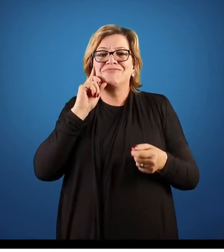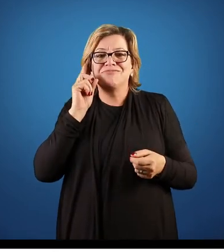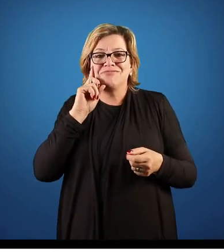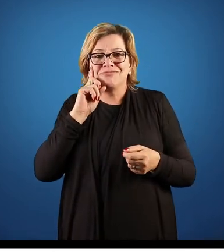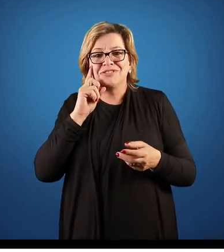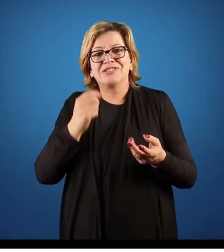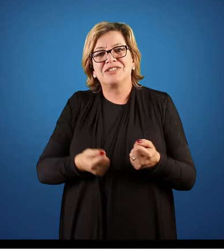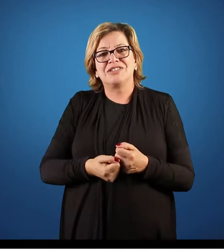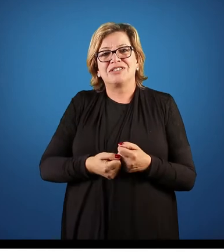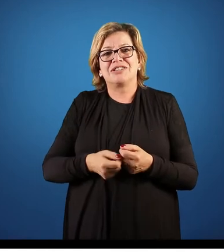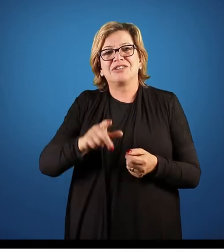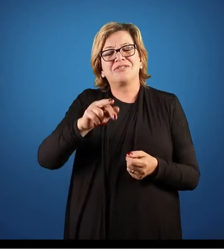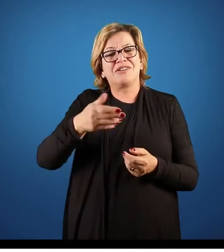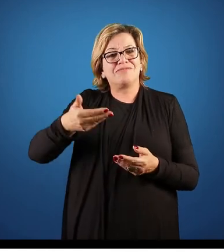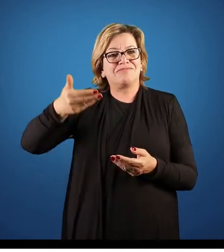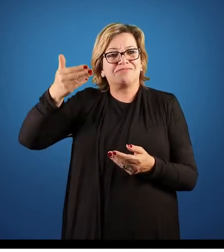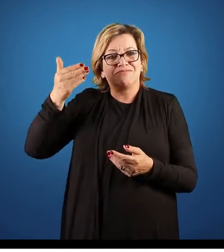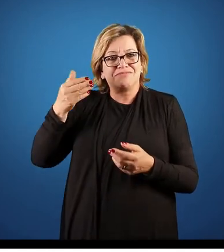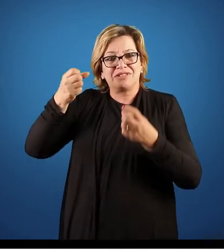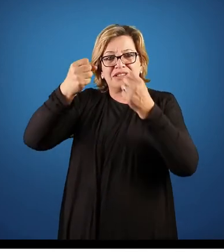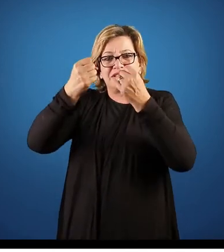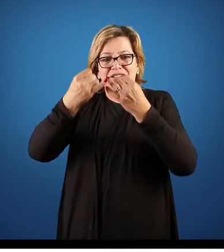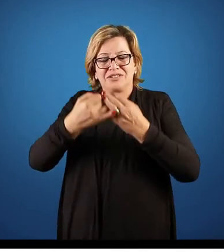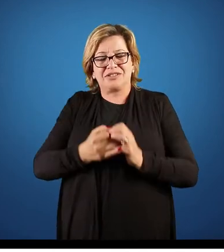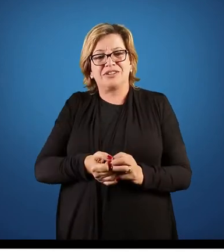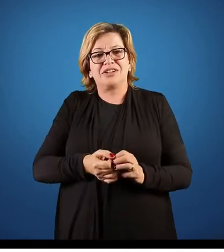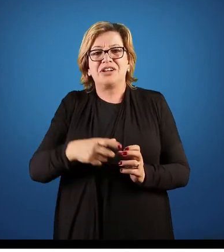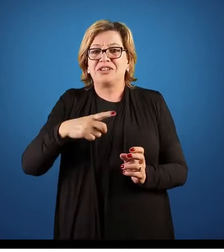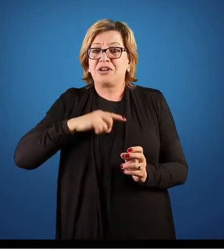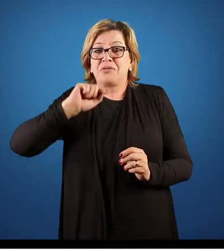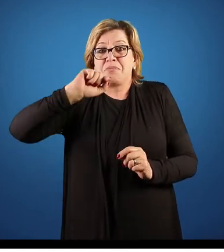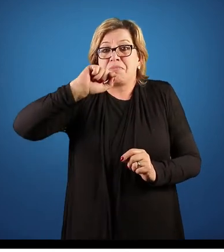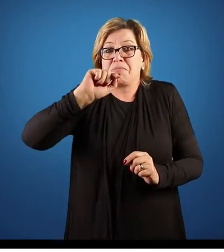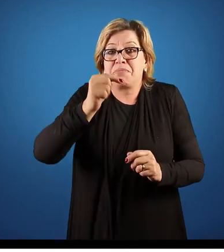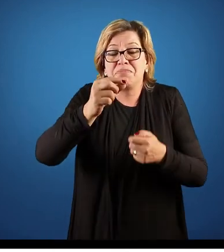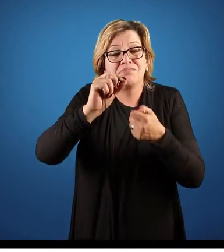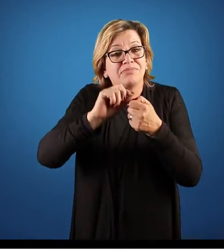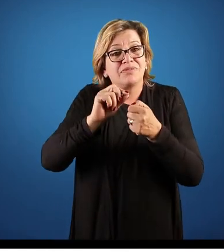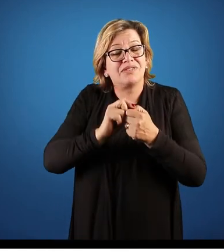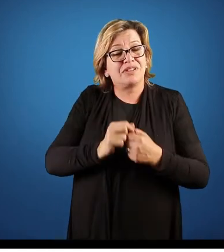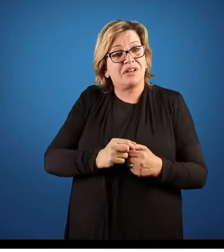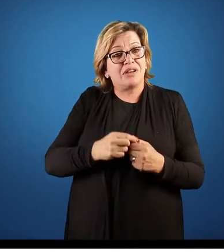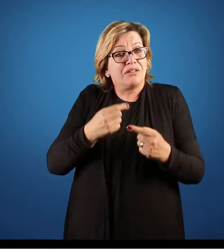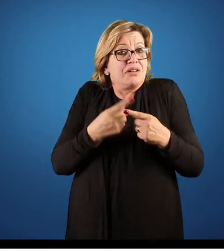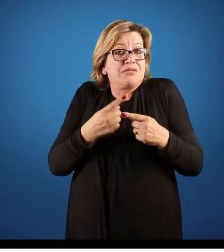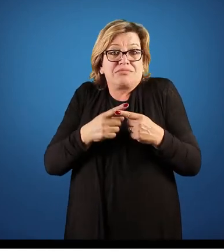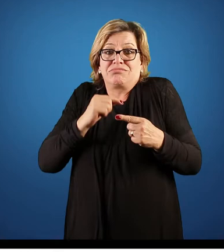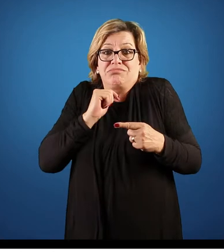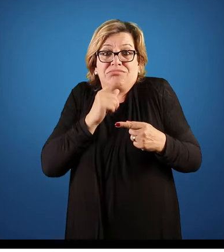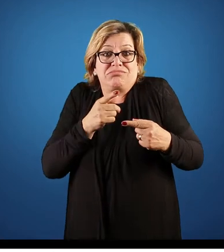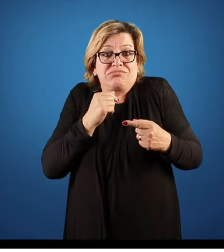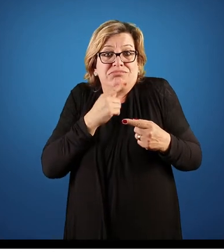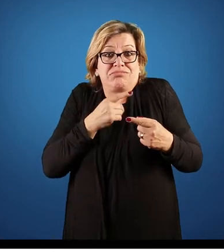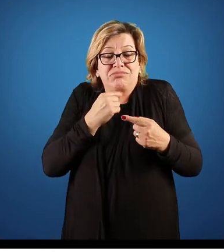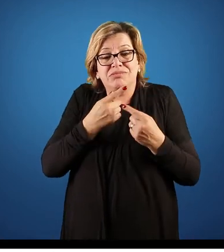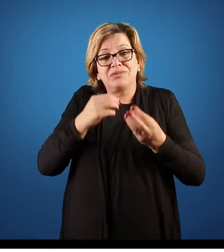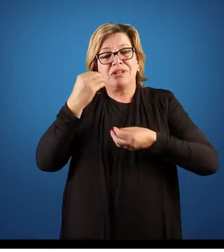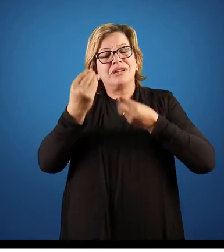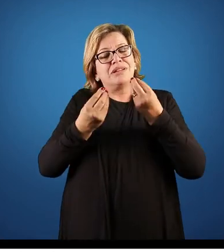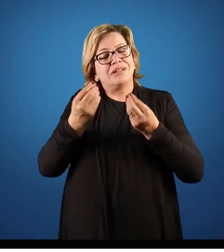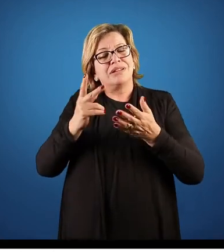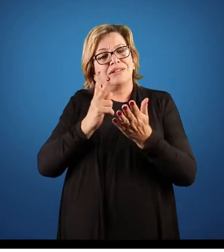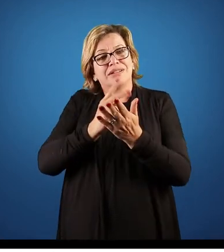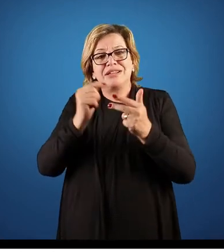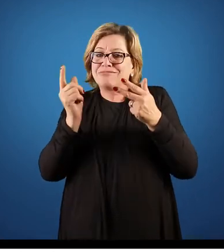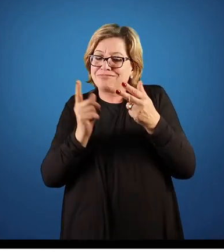como falei anteriormente ela tem mil unidades para fazer por hora porque está dando porque não está chegando esse objetivo então é o processo